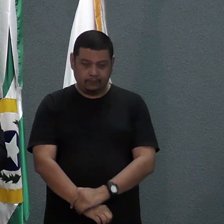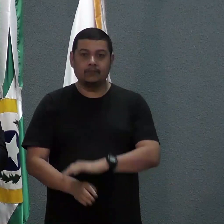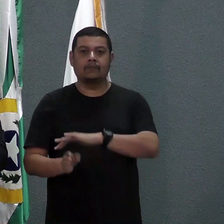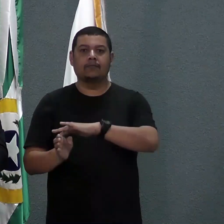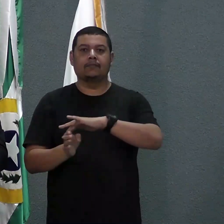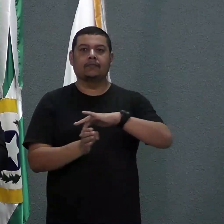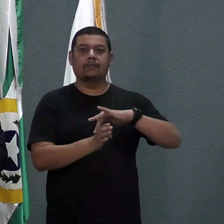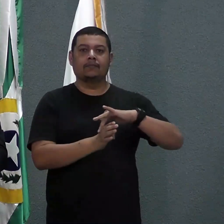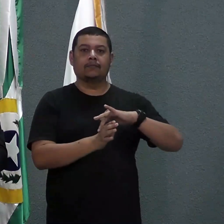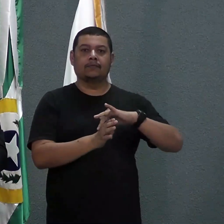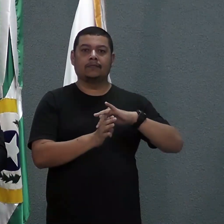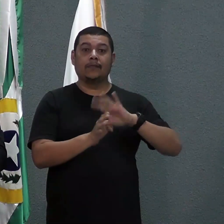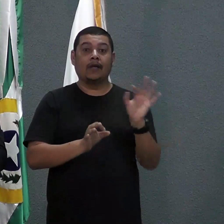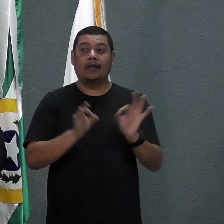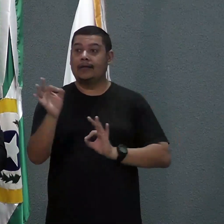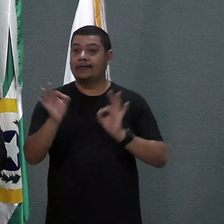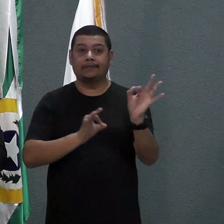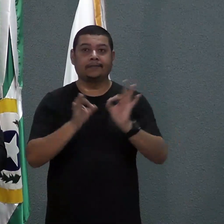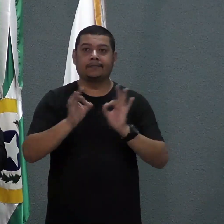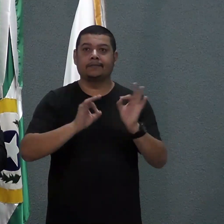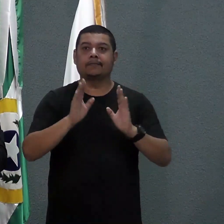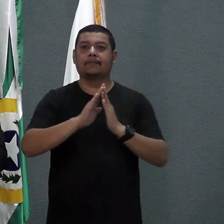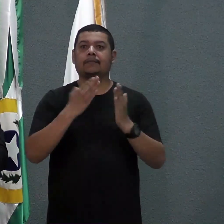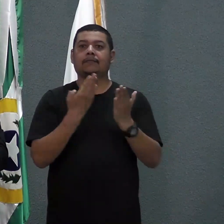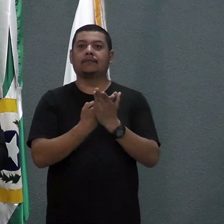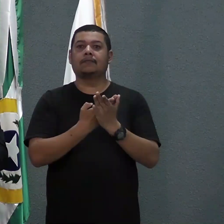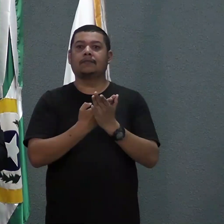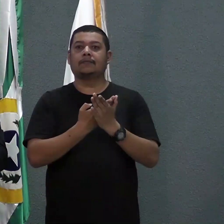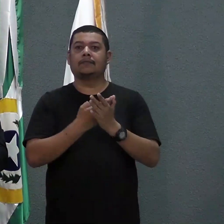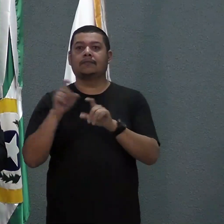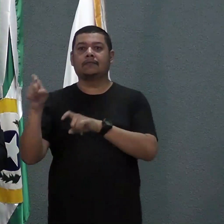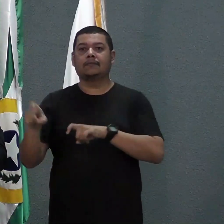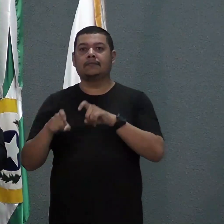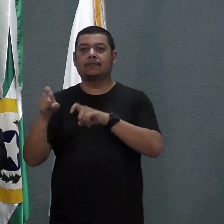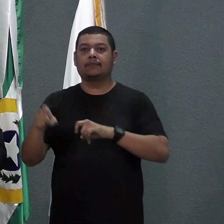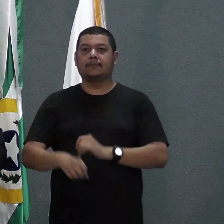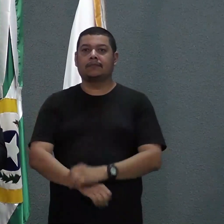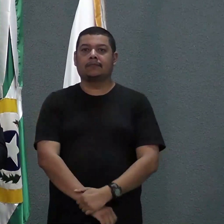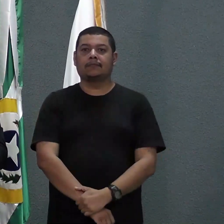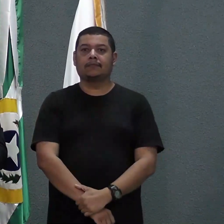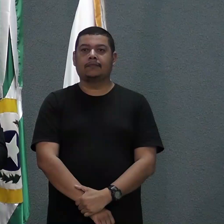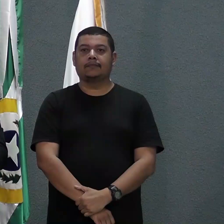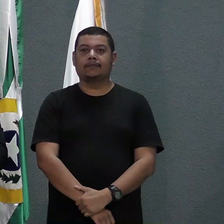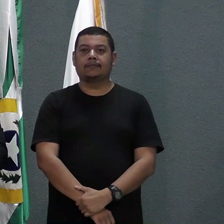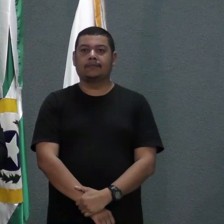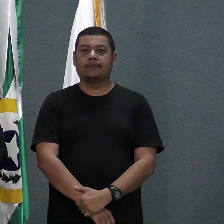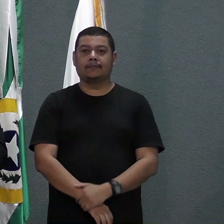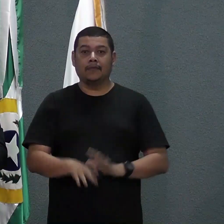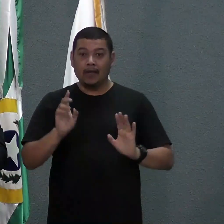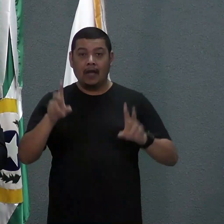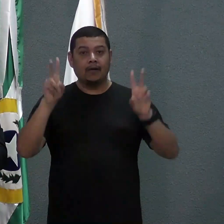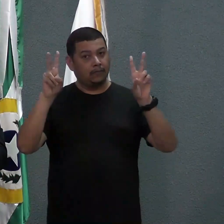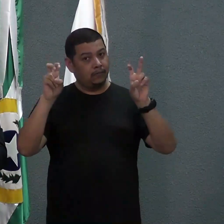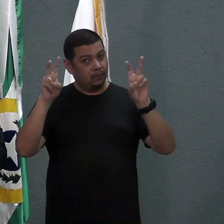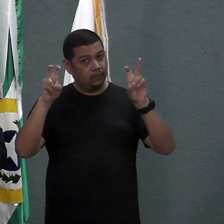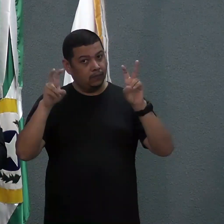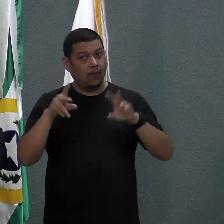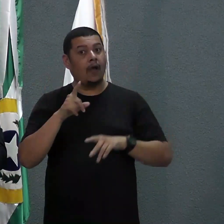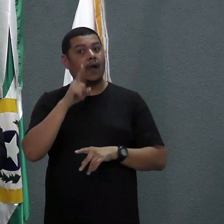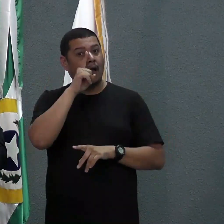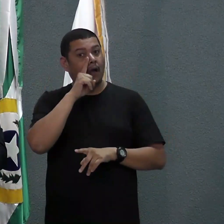Reordenamento das escolas rurais. É um tema delicado, um tema polêmico, mas é um tema que temos que